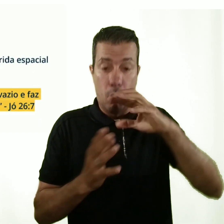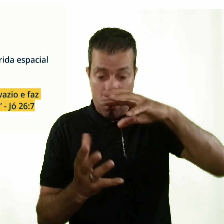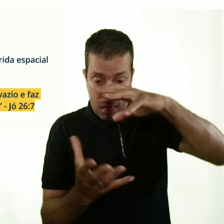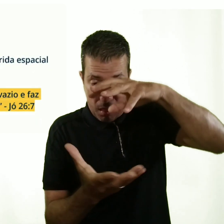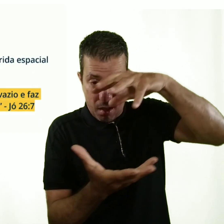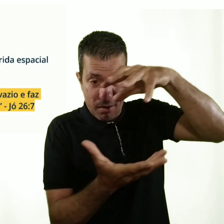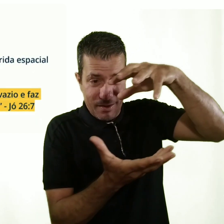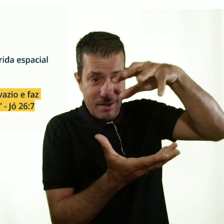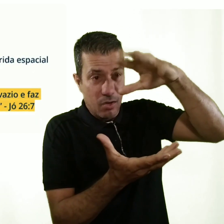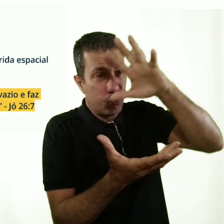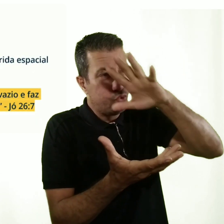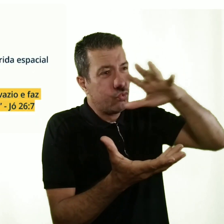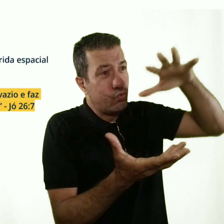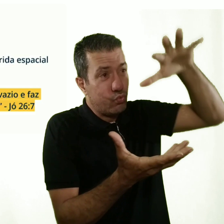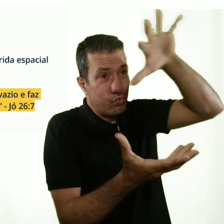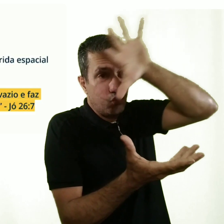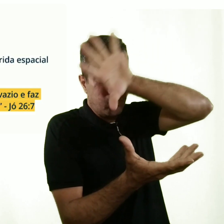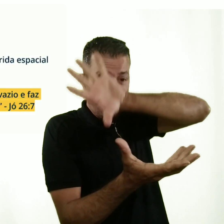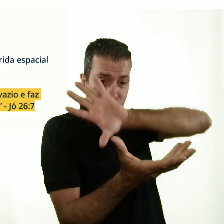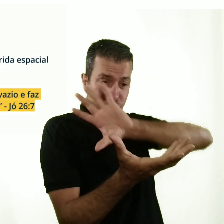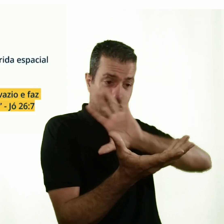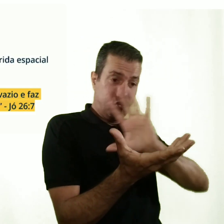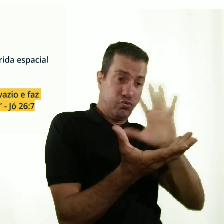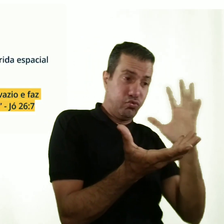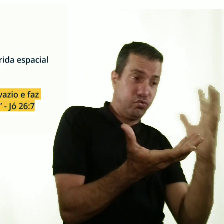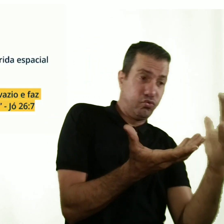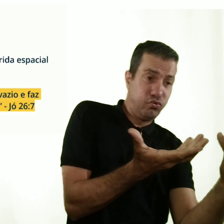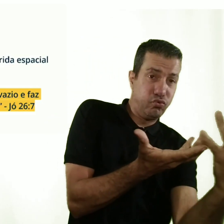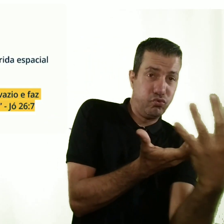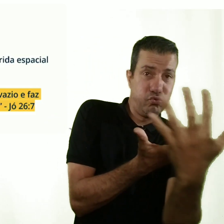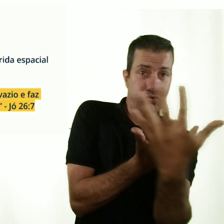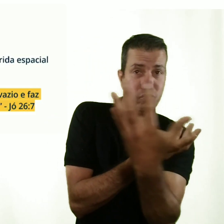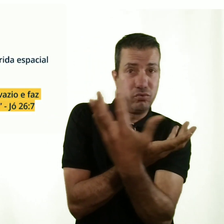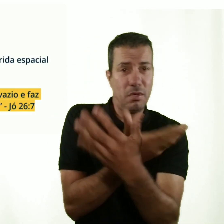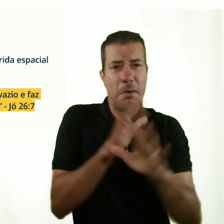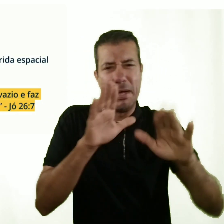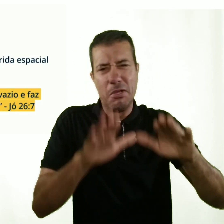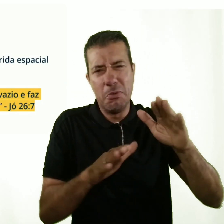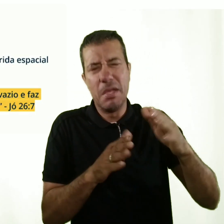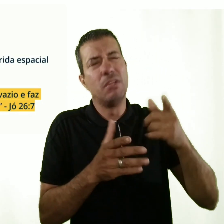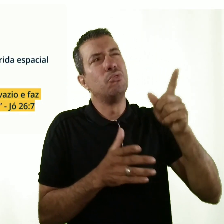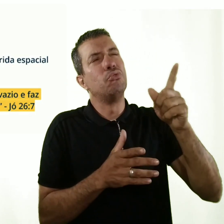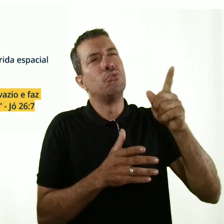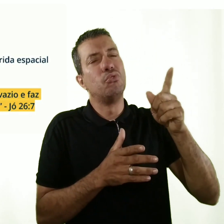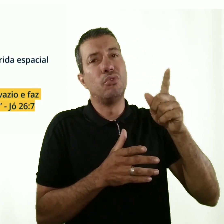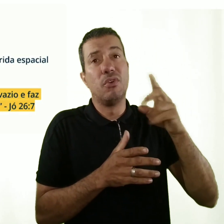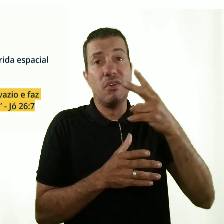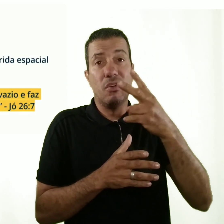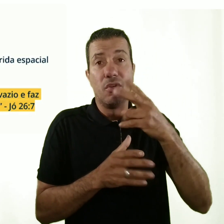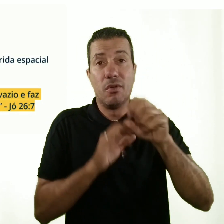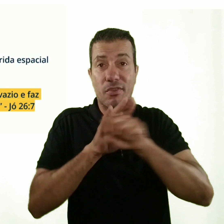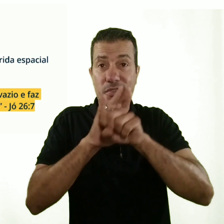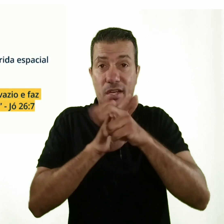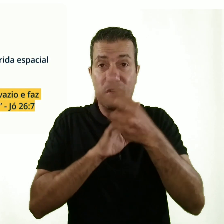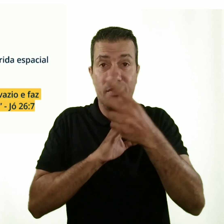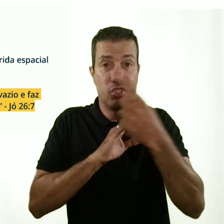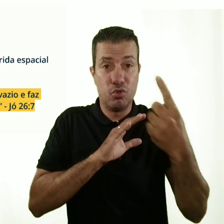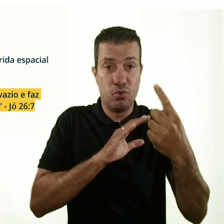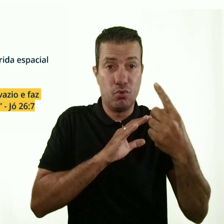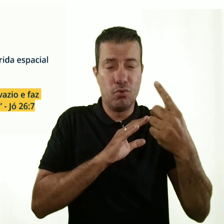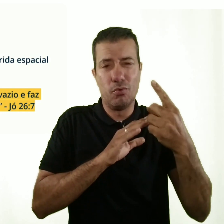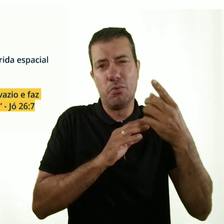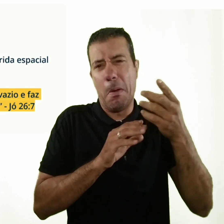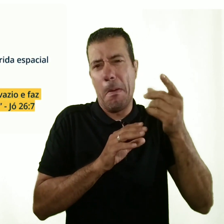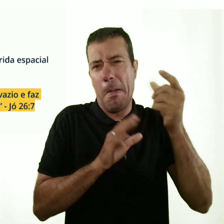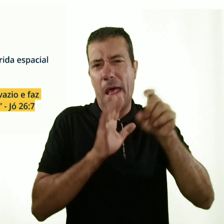foi determinado concretamente com a corrida espacial no século XX, na década de 50. Mas